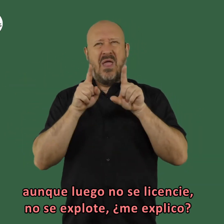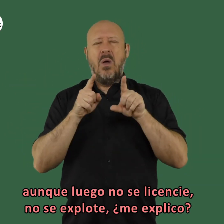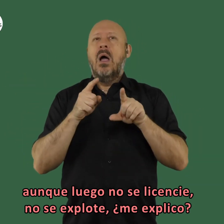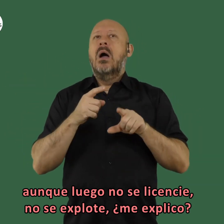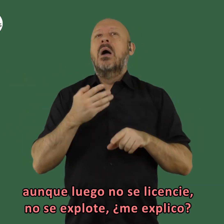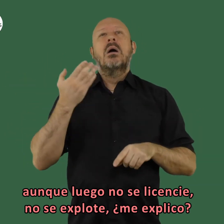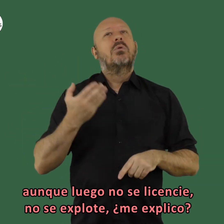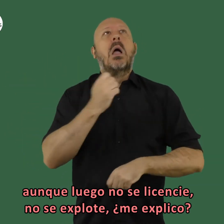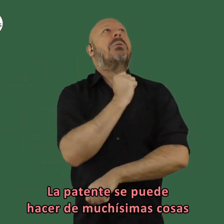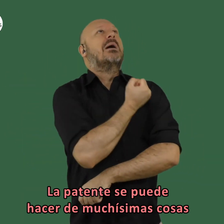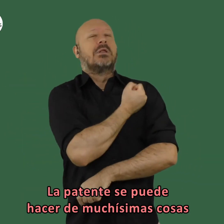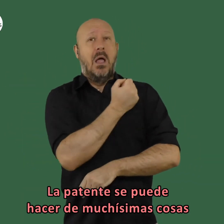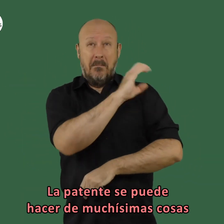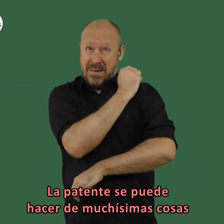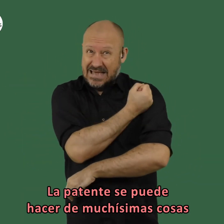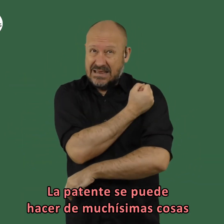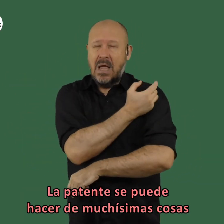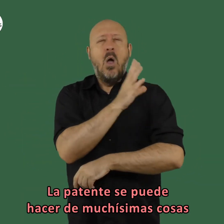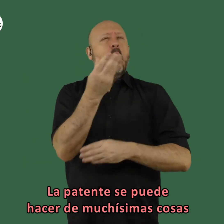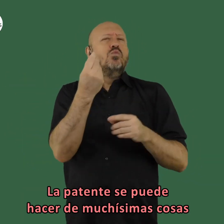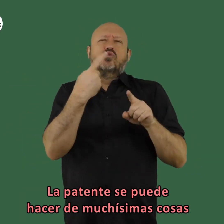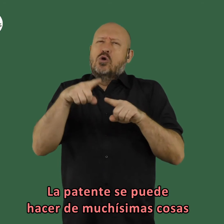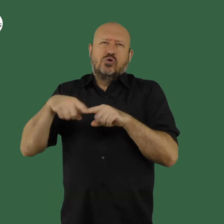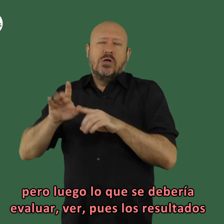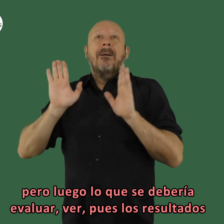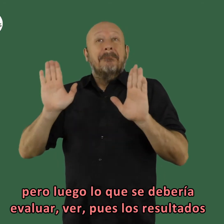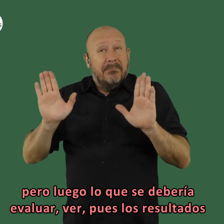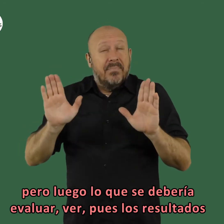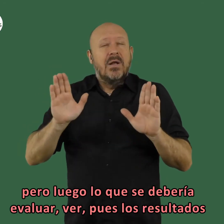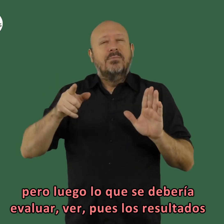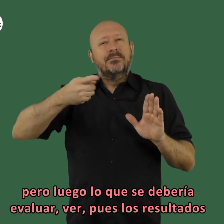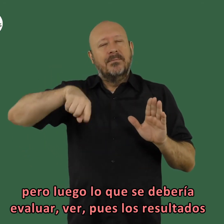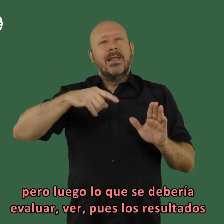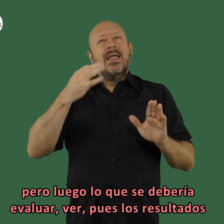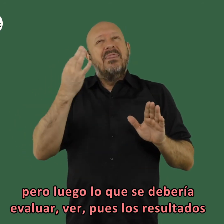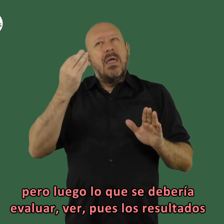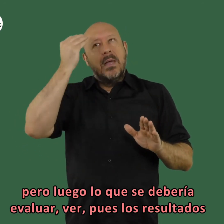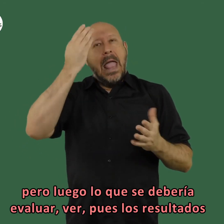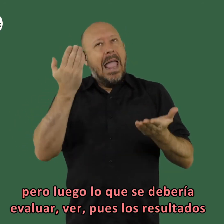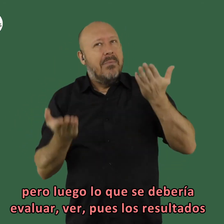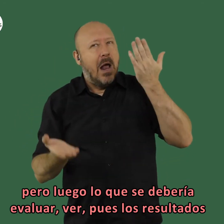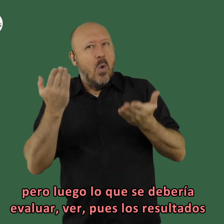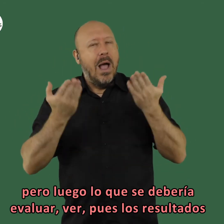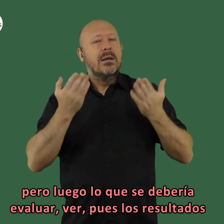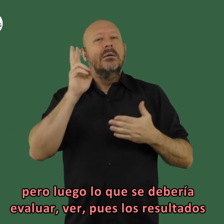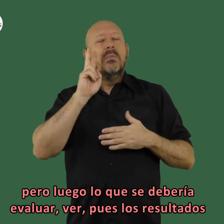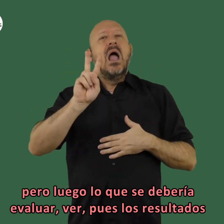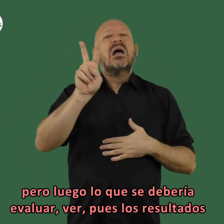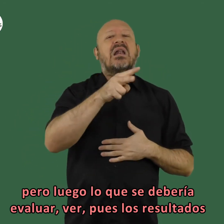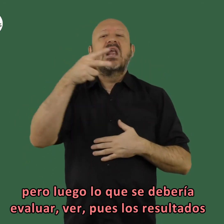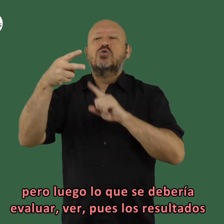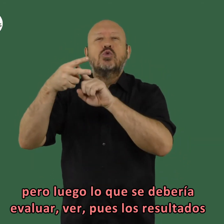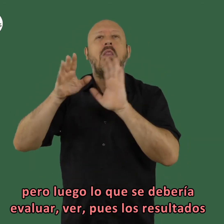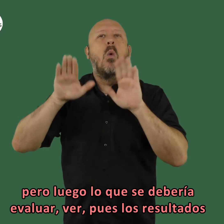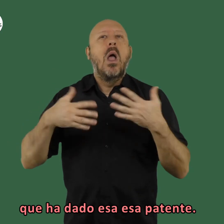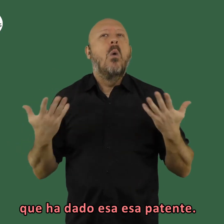explote me explico el patente se puede hacer de muchísimas cosas pero luego hay que ver y lo que se debería evaluar ver